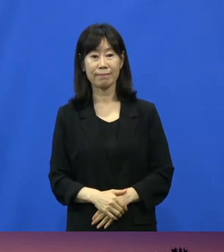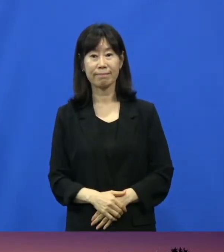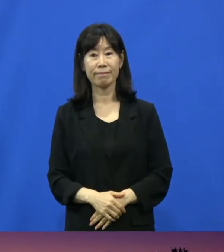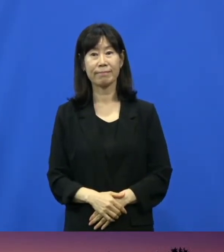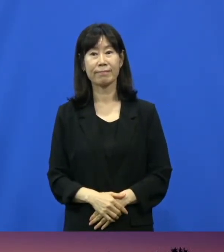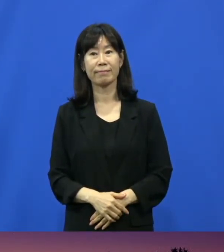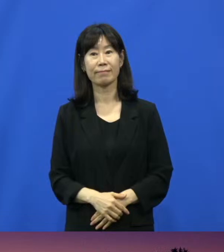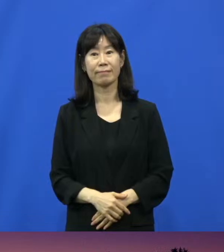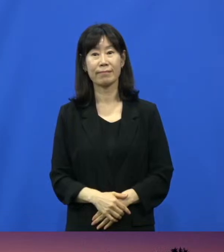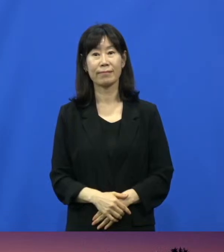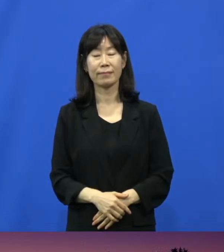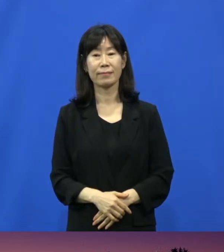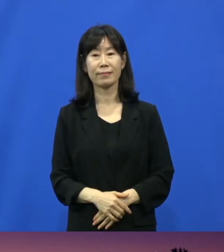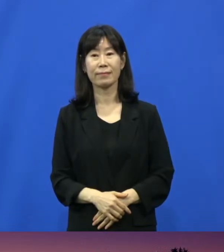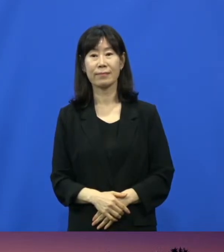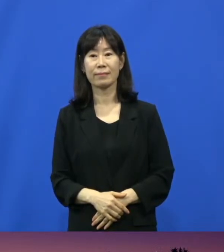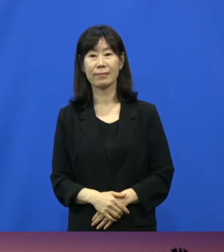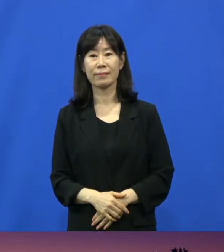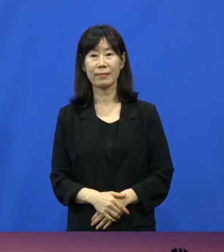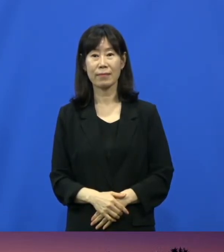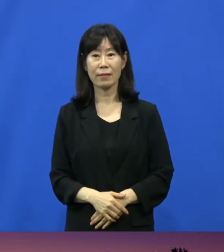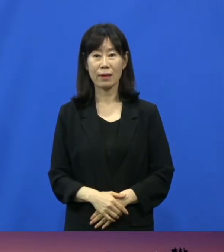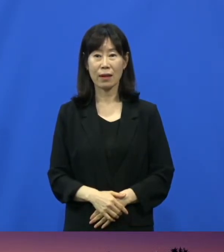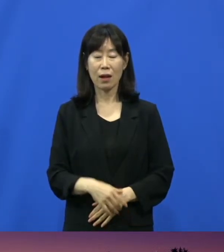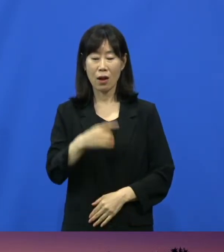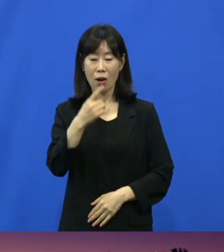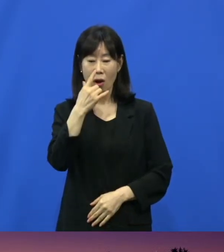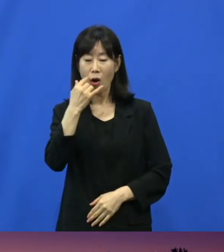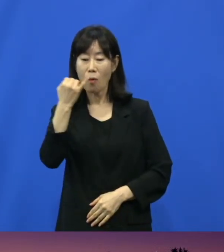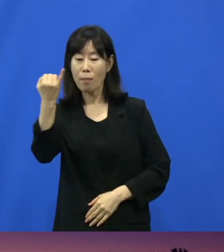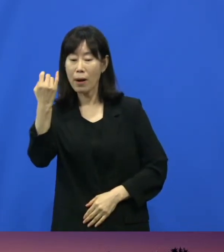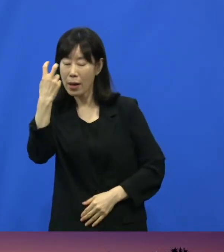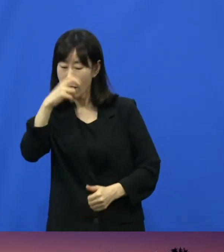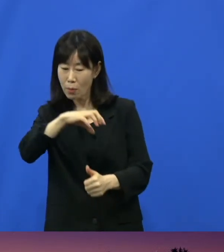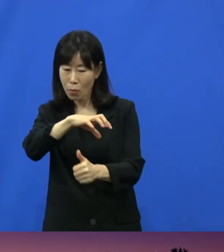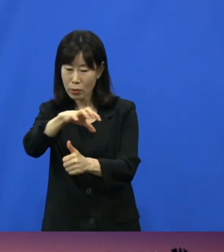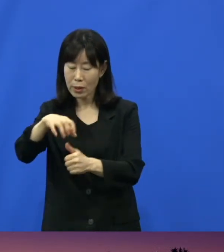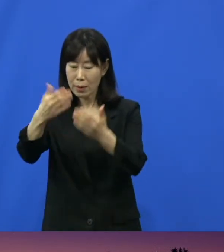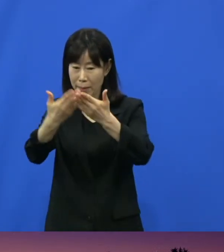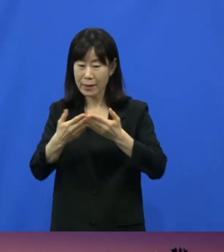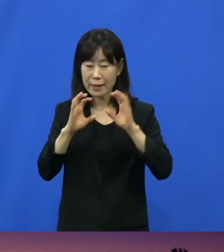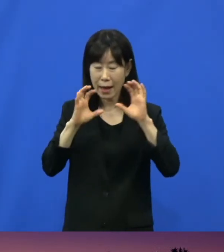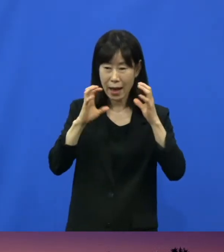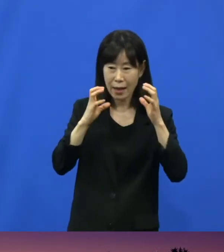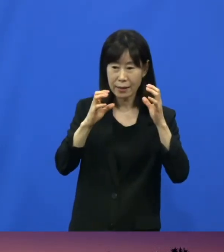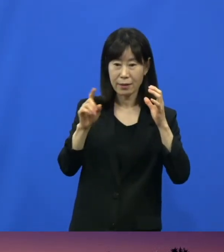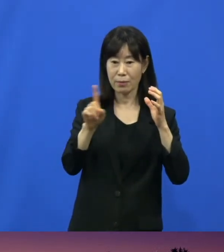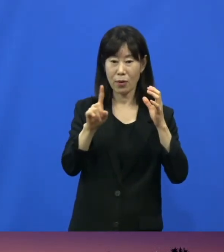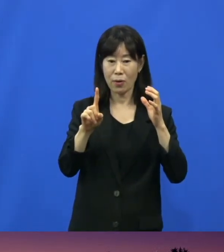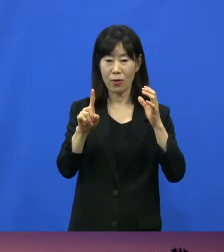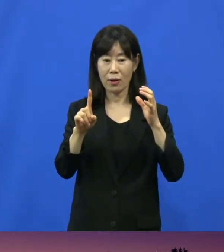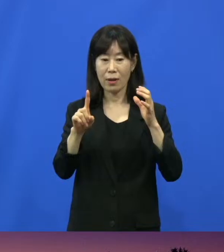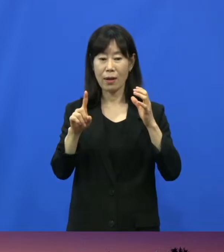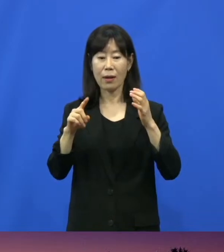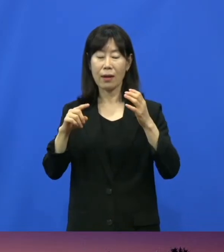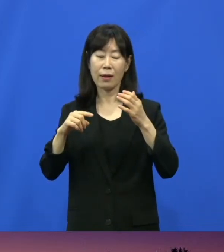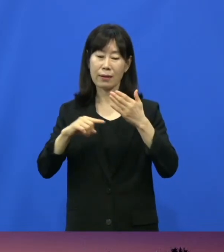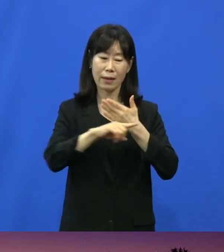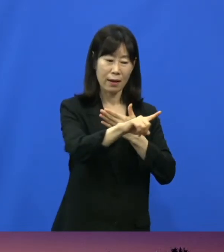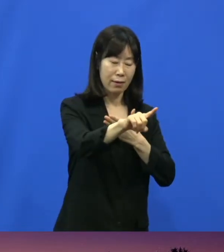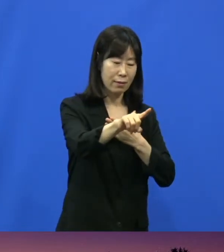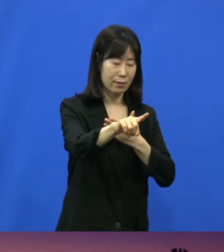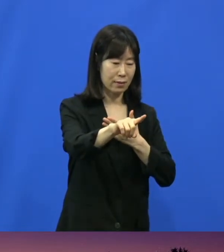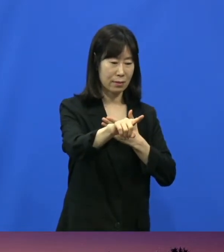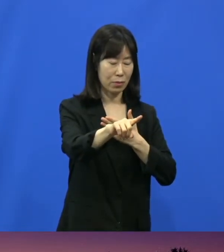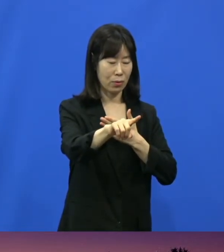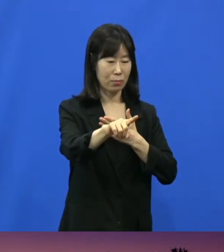엄마의 젖을 뗀 아이는요, 다른 걸 찾지 않아요. 왜? 충분하니까. 충분합니다. 자, 그러면